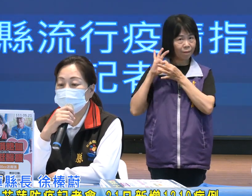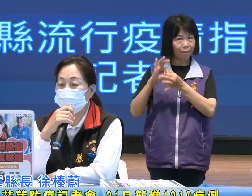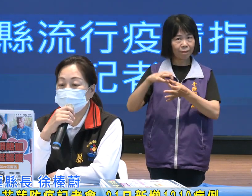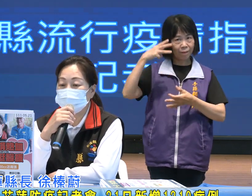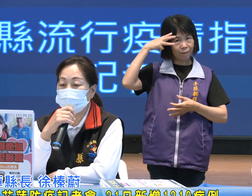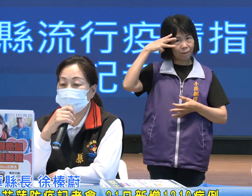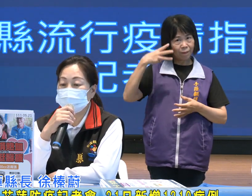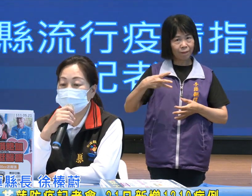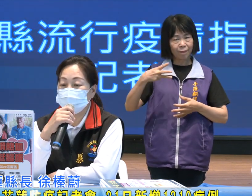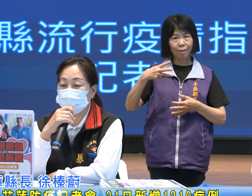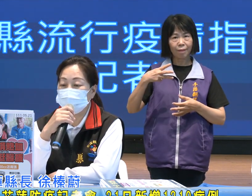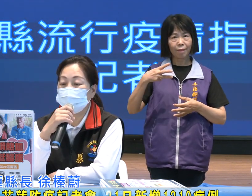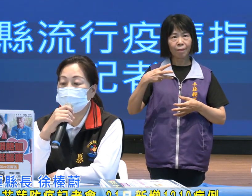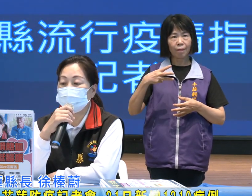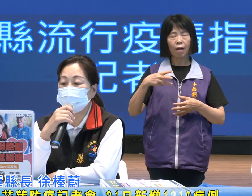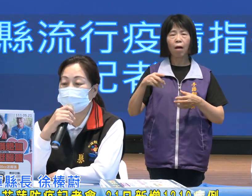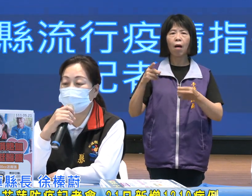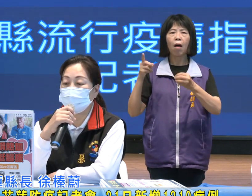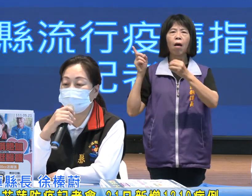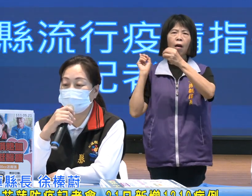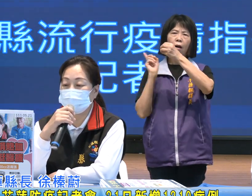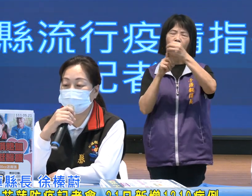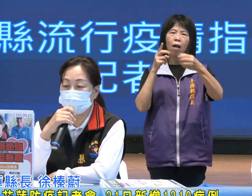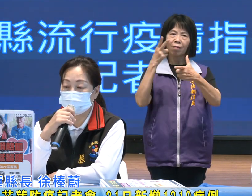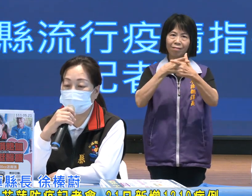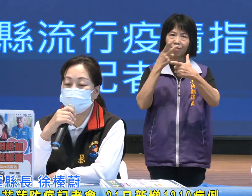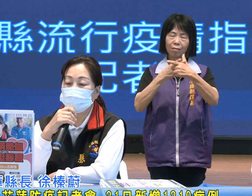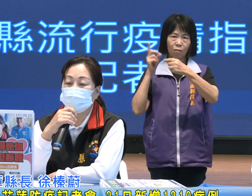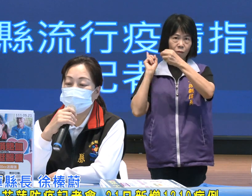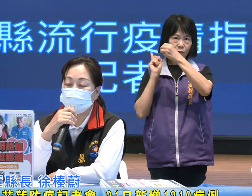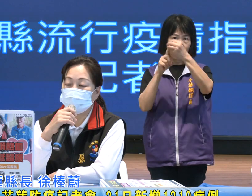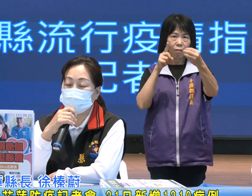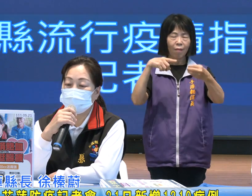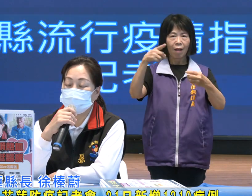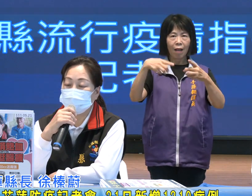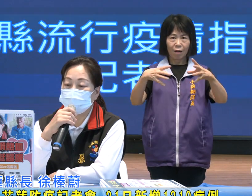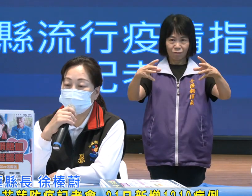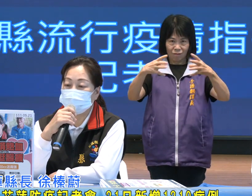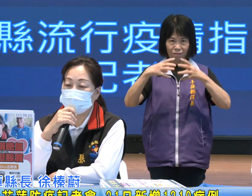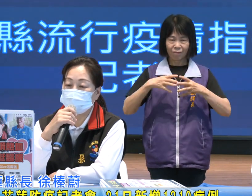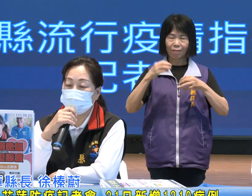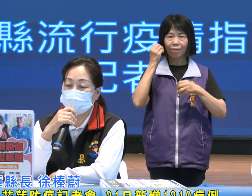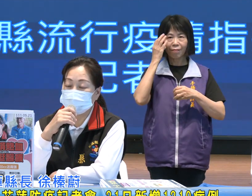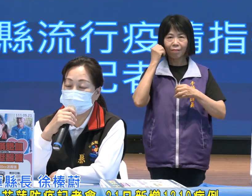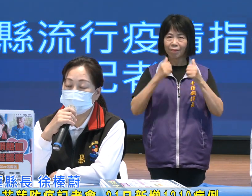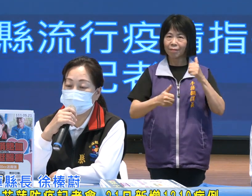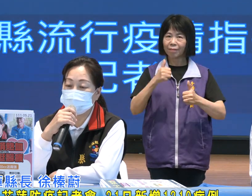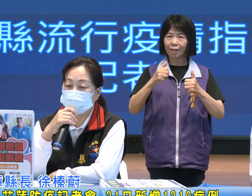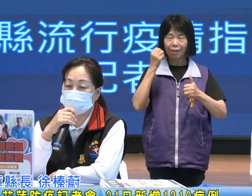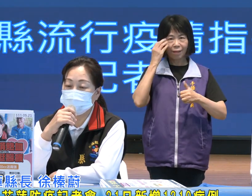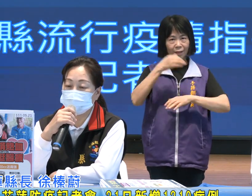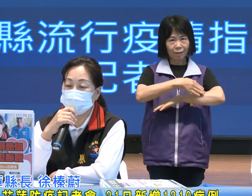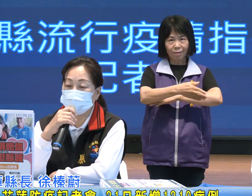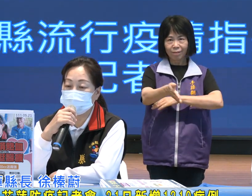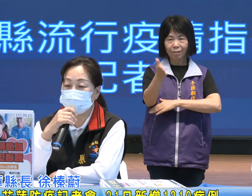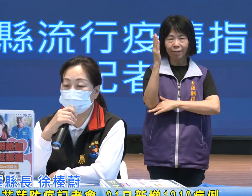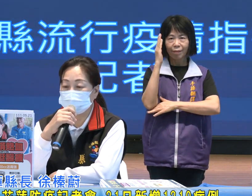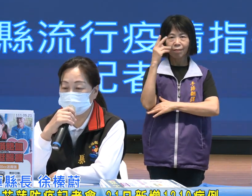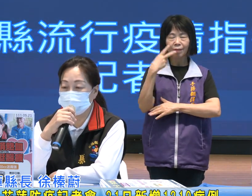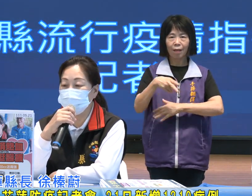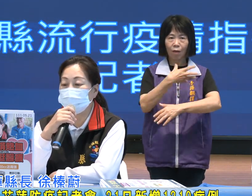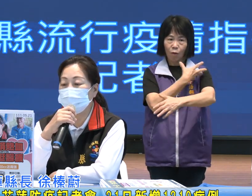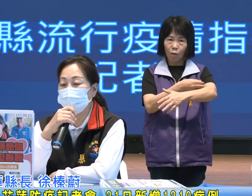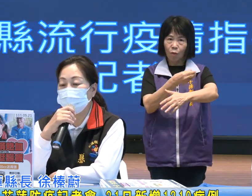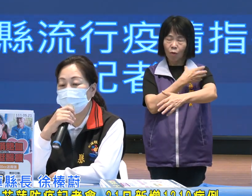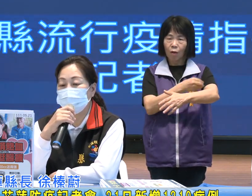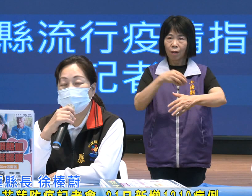赛，有3天的职棒到花莲来比赛。所以呢，我们这个花莲县政府跟捐血站